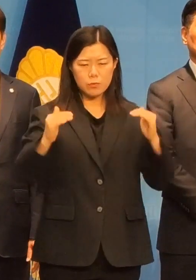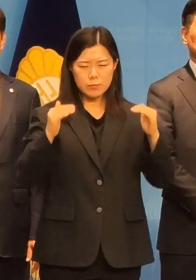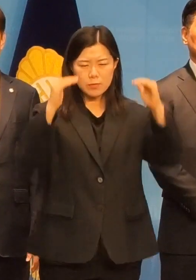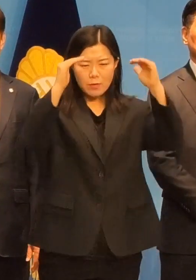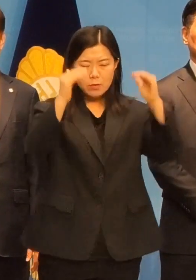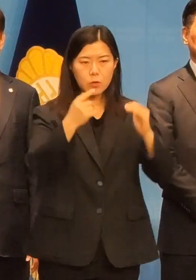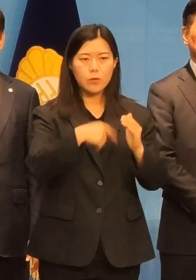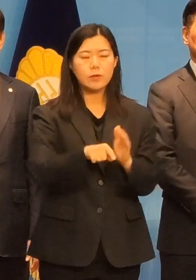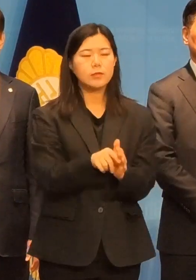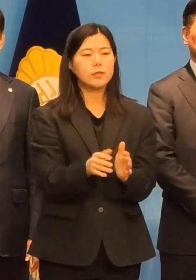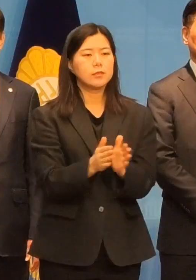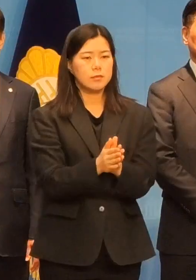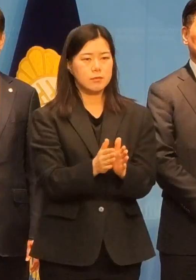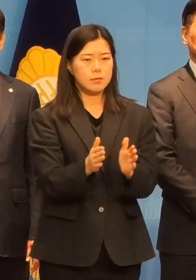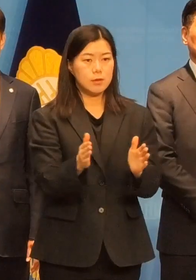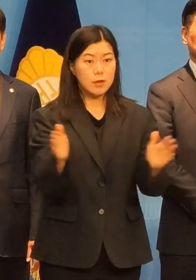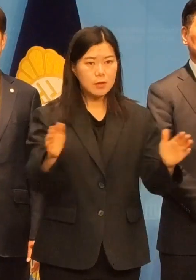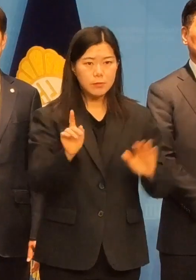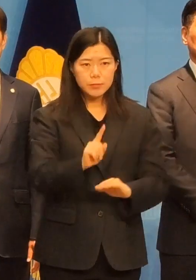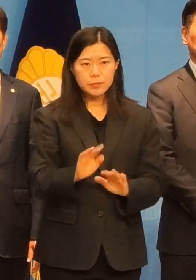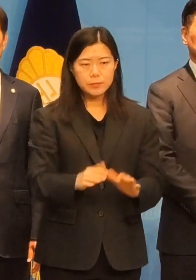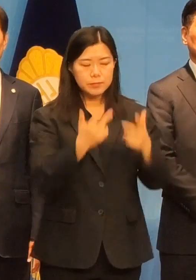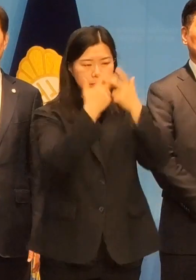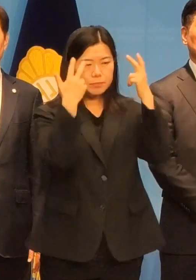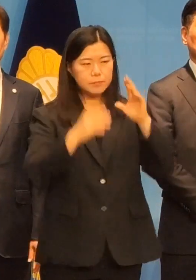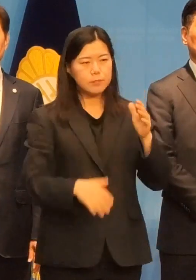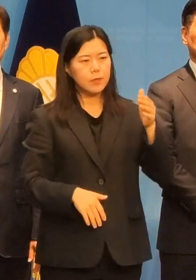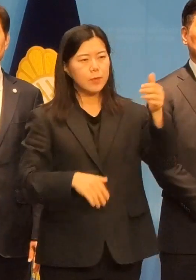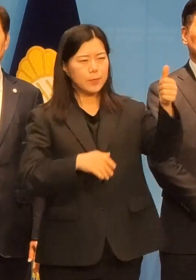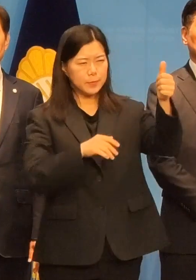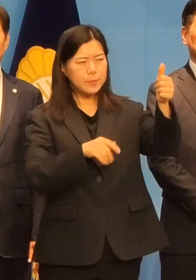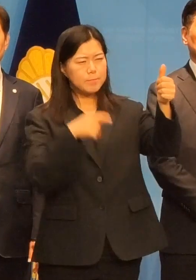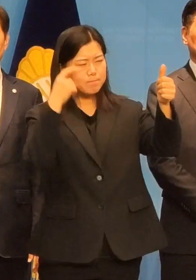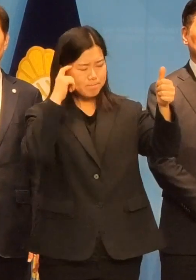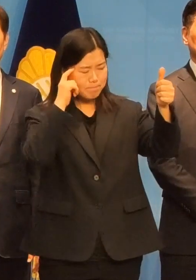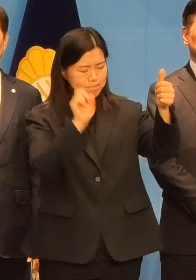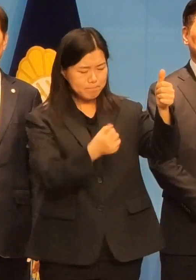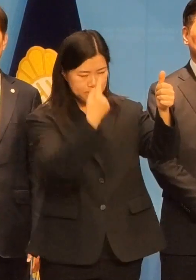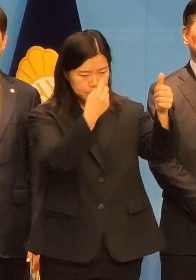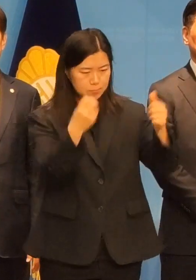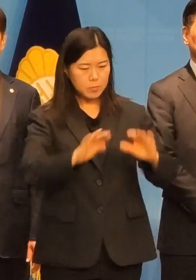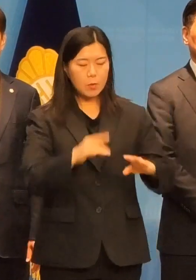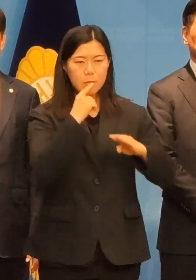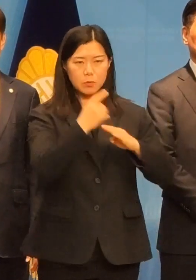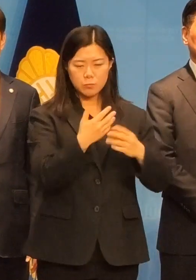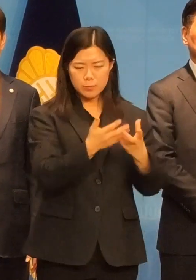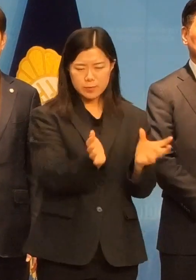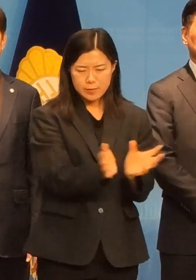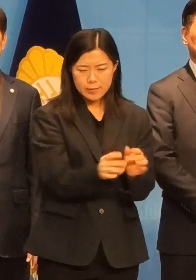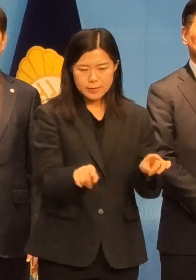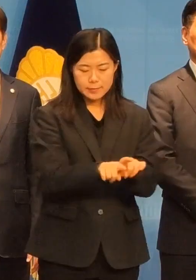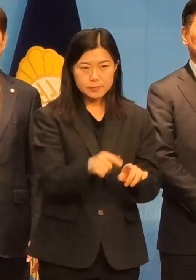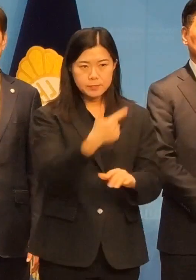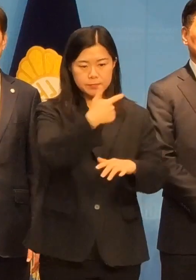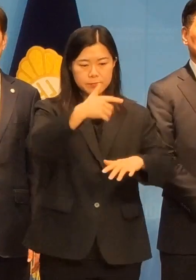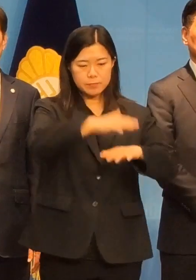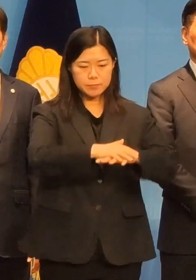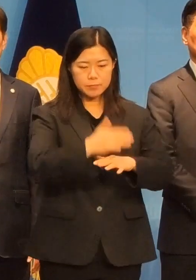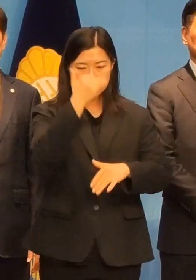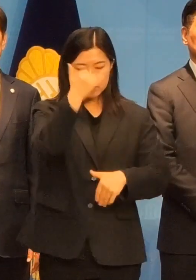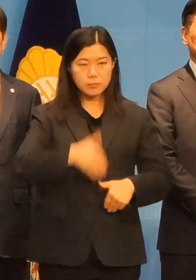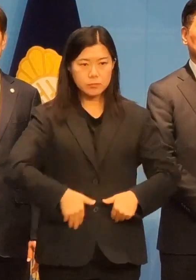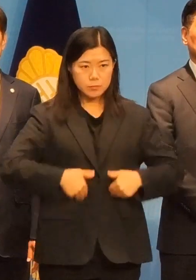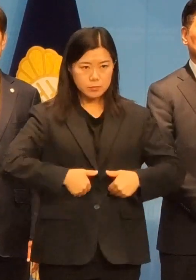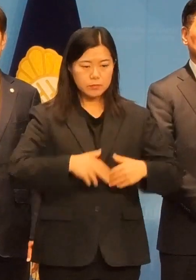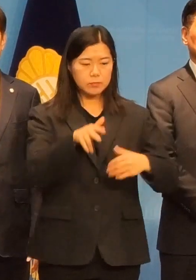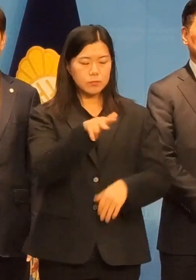대시작이 이제 이재명 대통령에 의해서 그리고 민주당에 의해서 대전 충남의